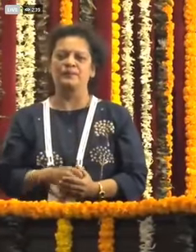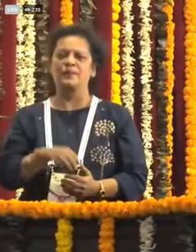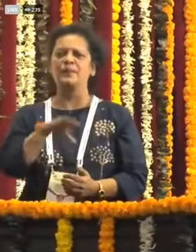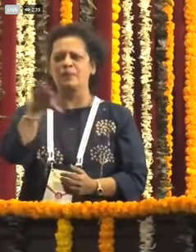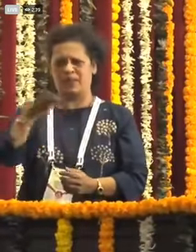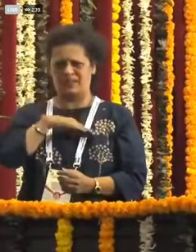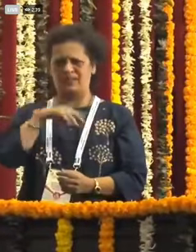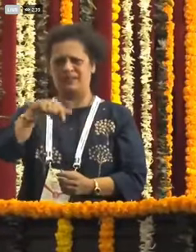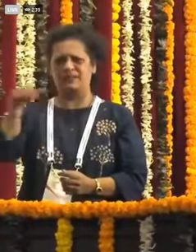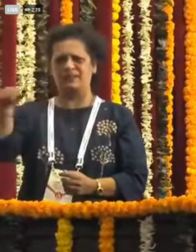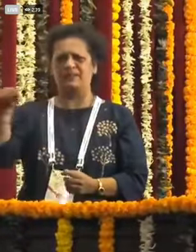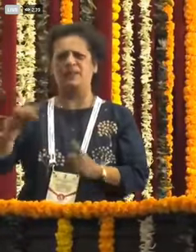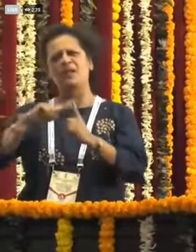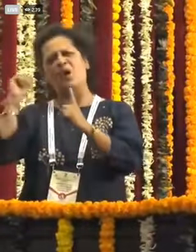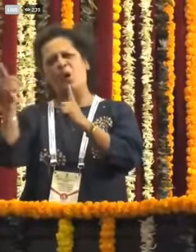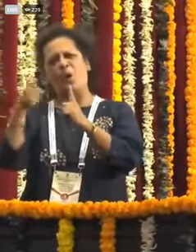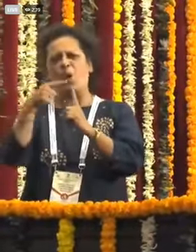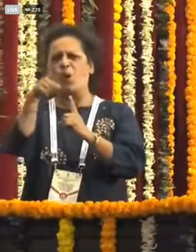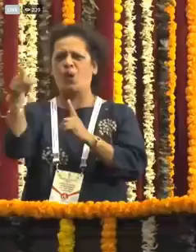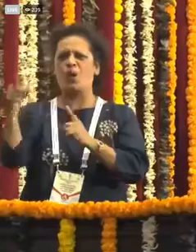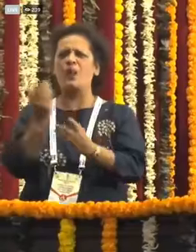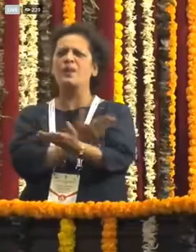राज्यातील सर्व दिव्यांग